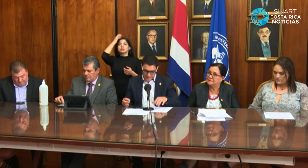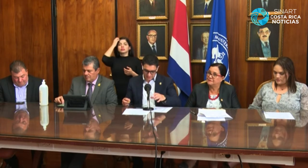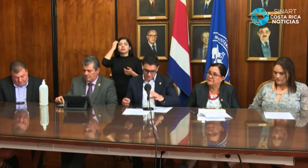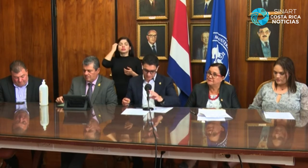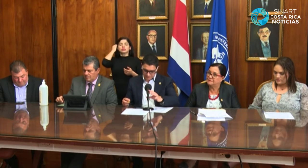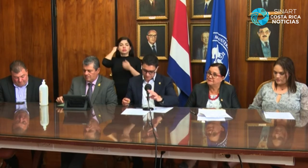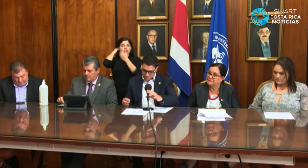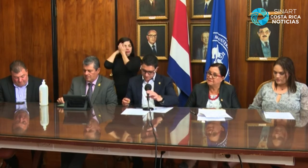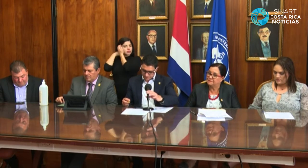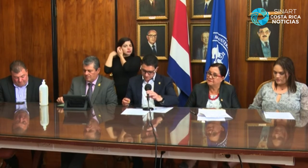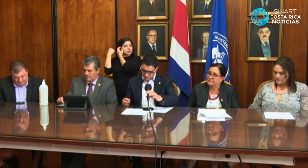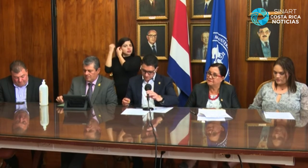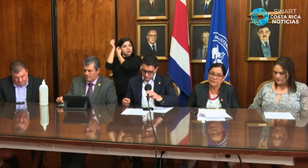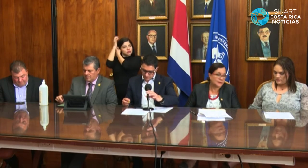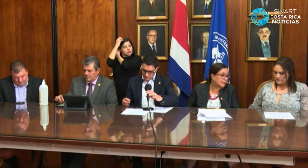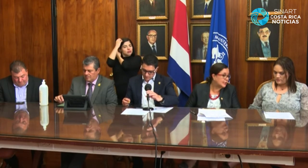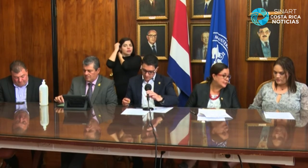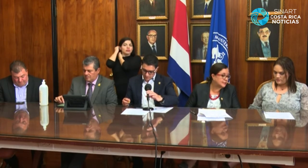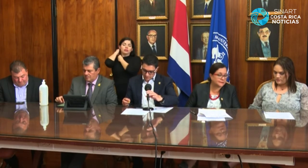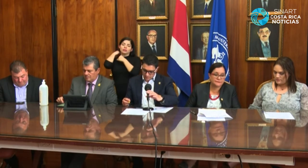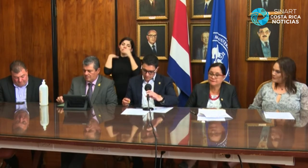Claro que sí.